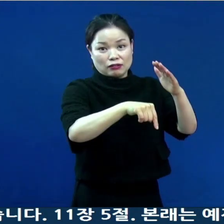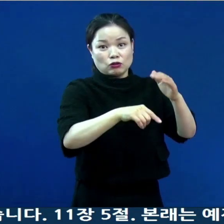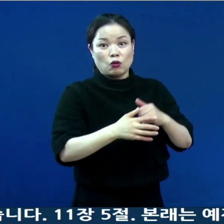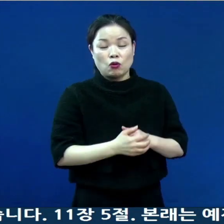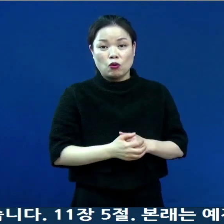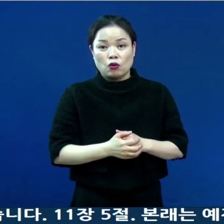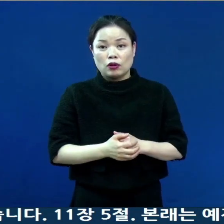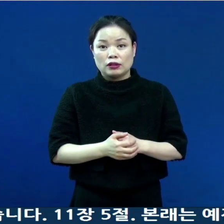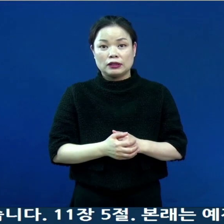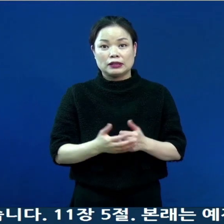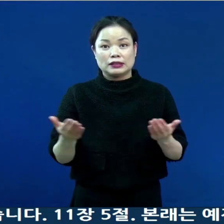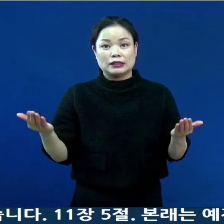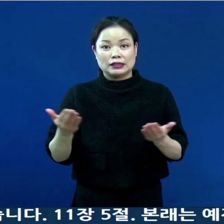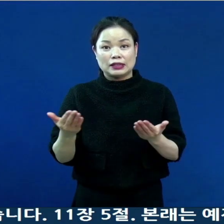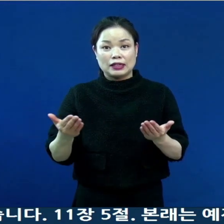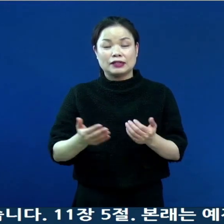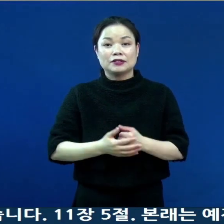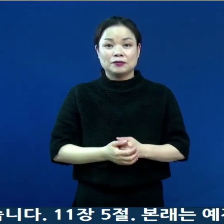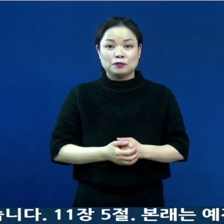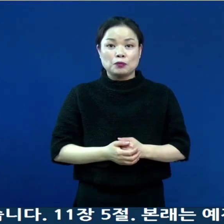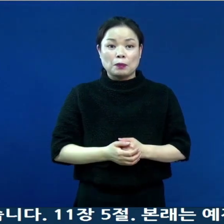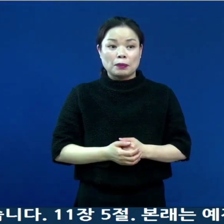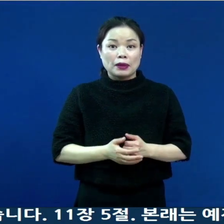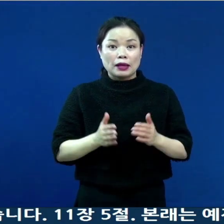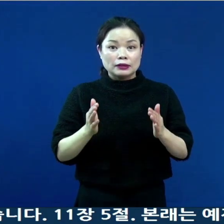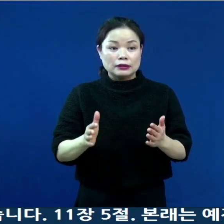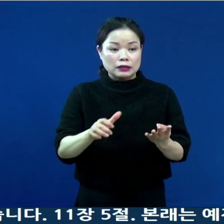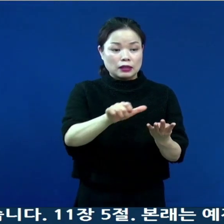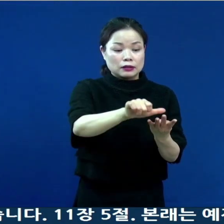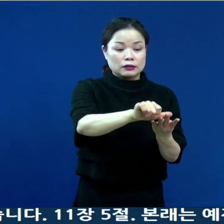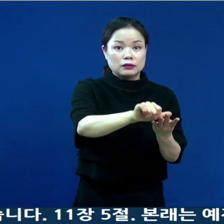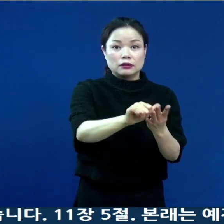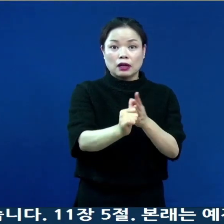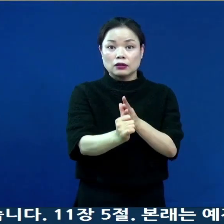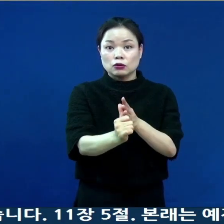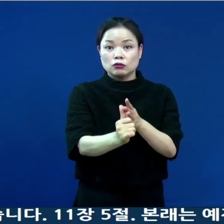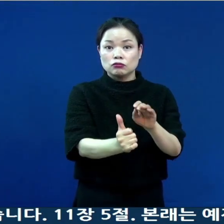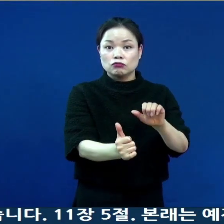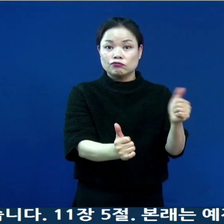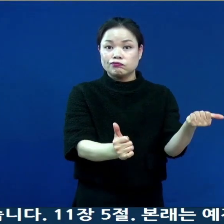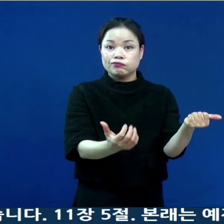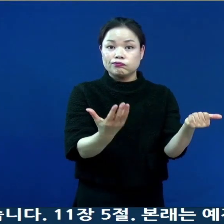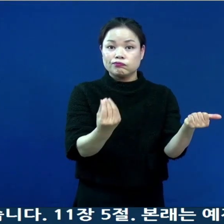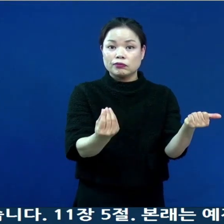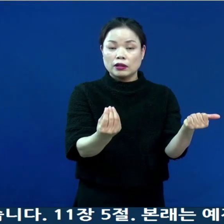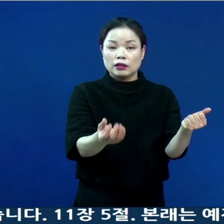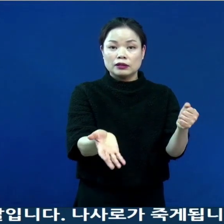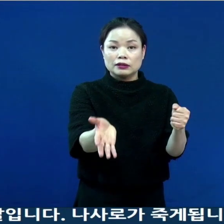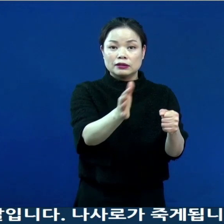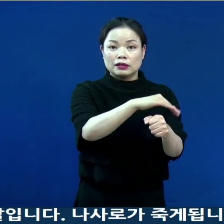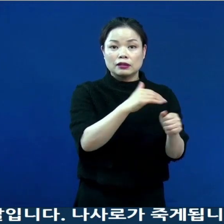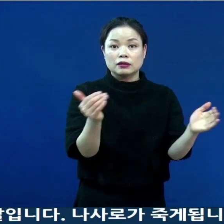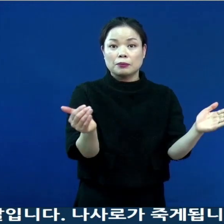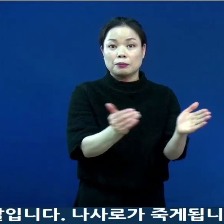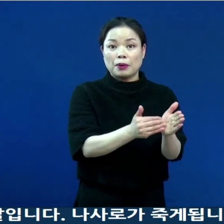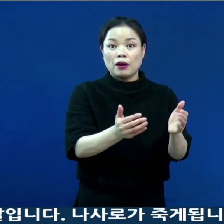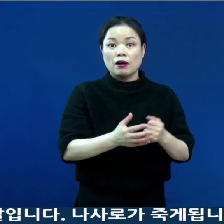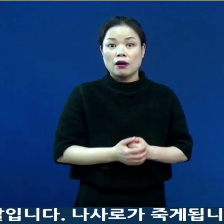사건의 이 전말입니다. 그 사이에 나사로는 죽었고 이미 장례를